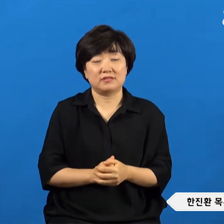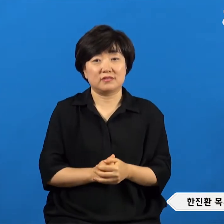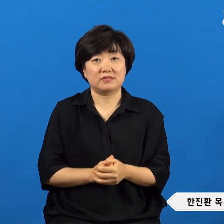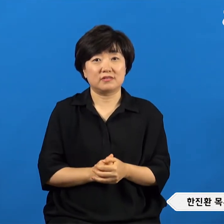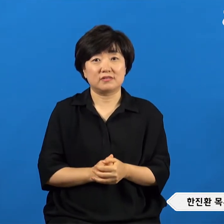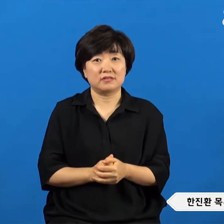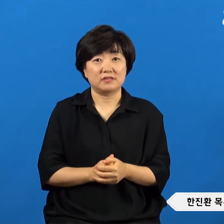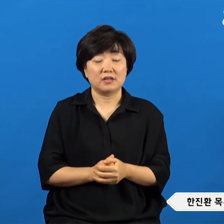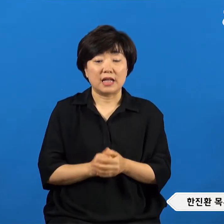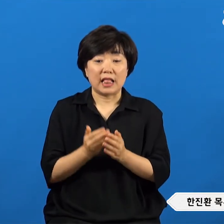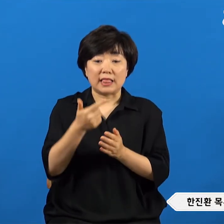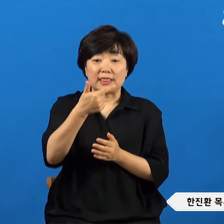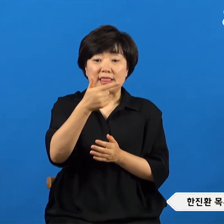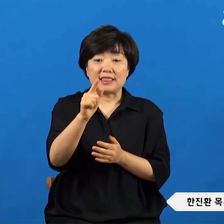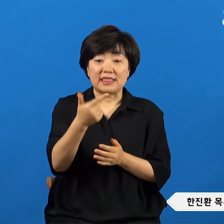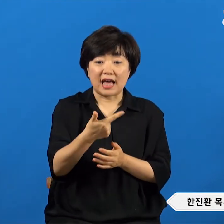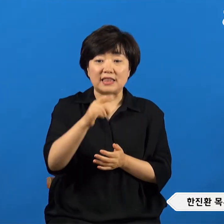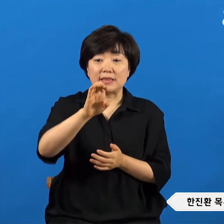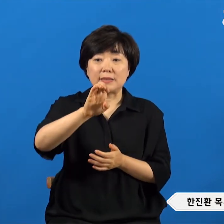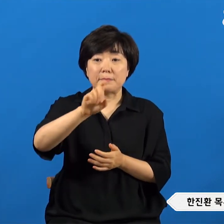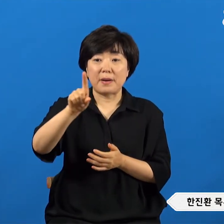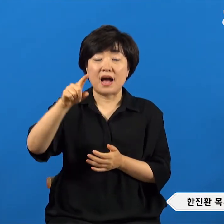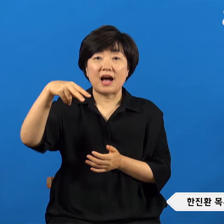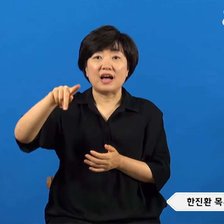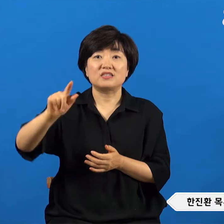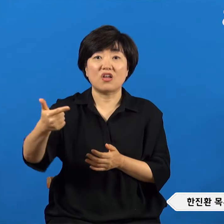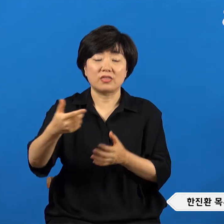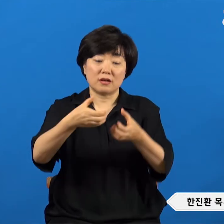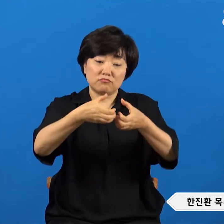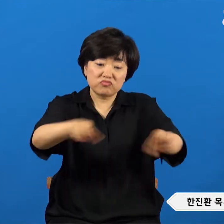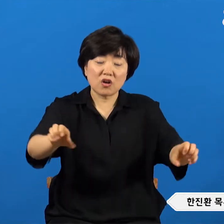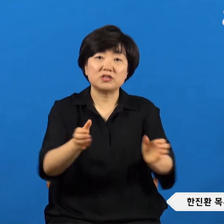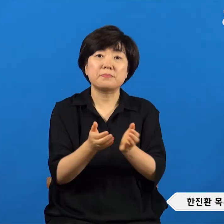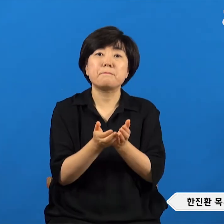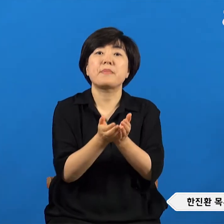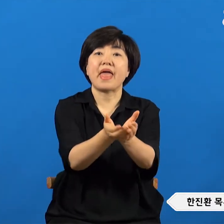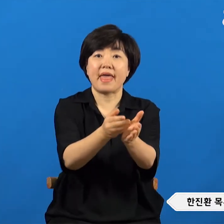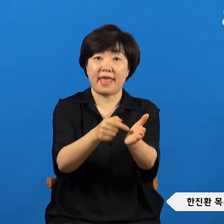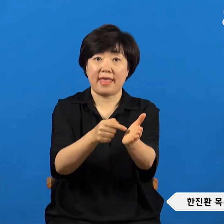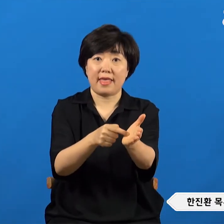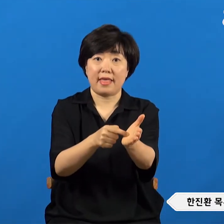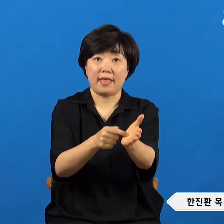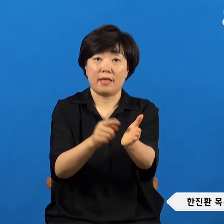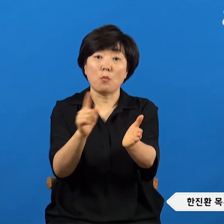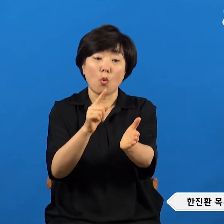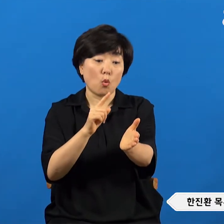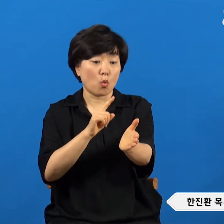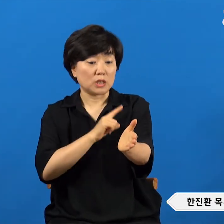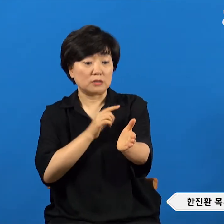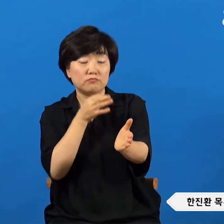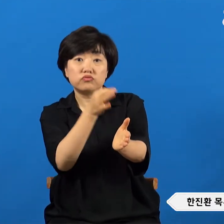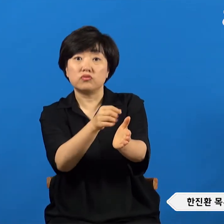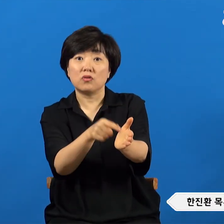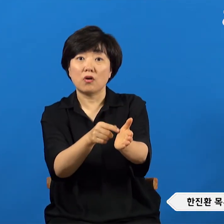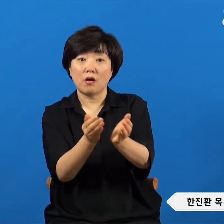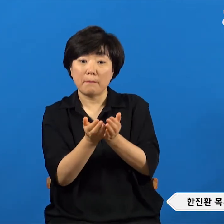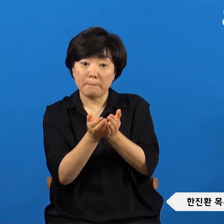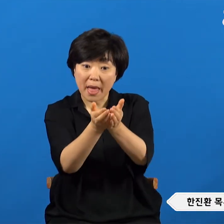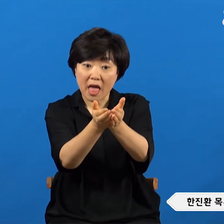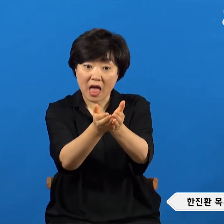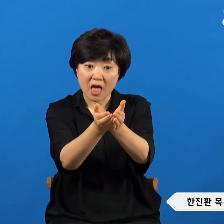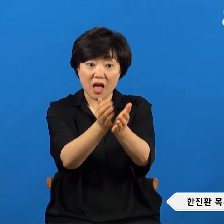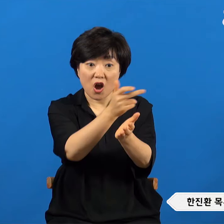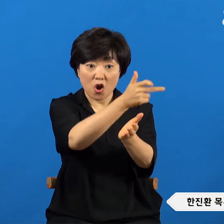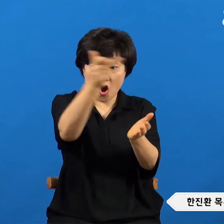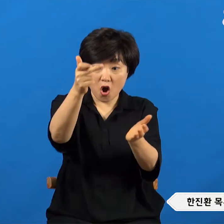무엇이 난파선입니까? 무엇을 가지고 난파선이라고 규정합니까? 배가 얼마나 크냐